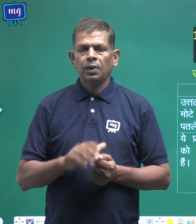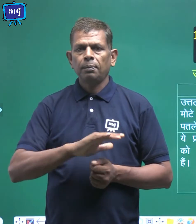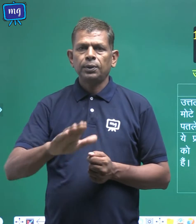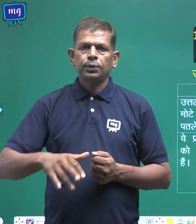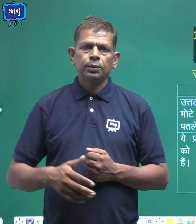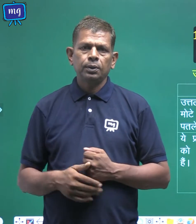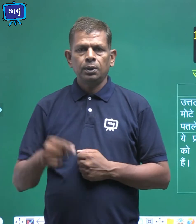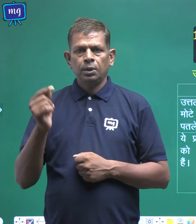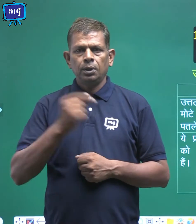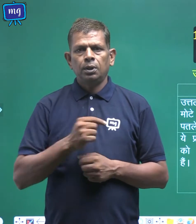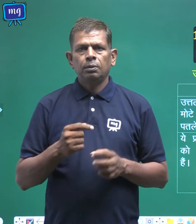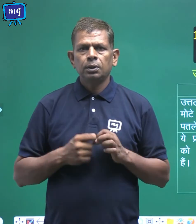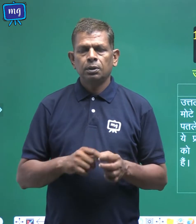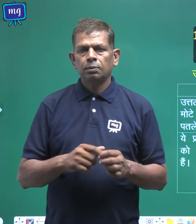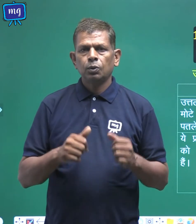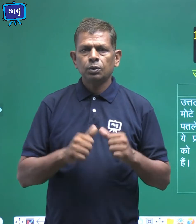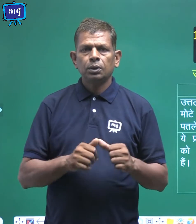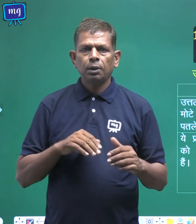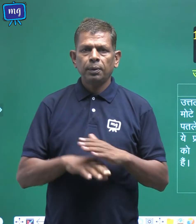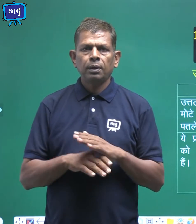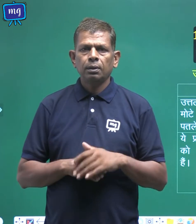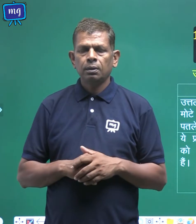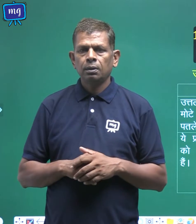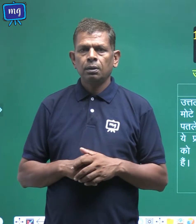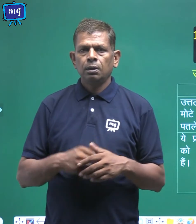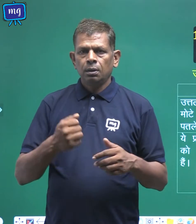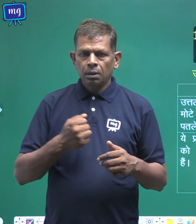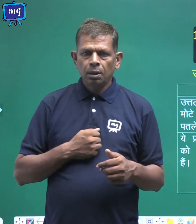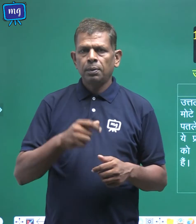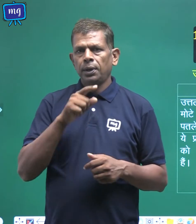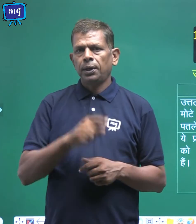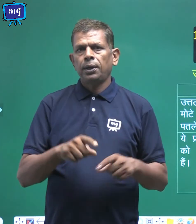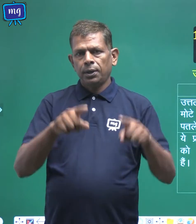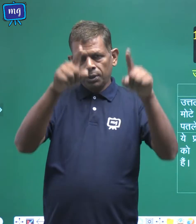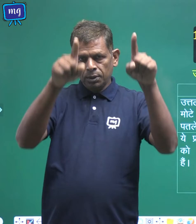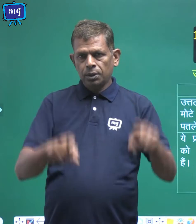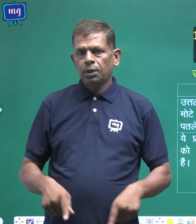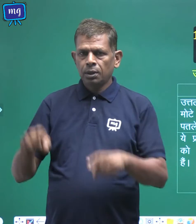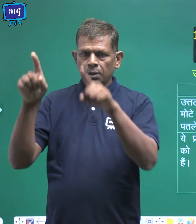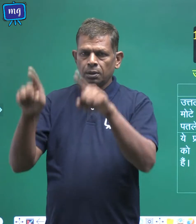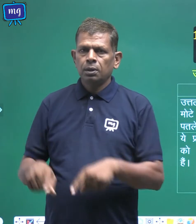बच्चों, इस प्रश्न के उत्तर में हमें एक सारणी बना लेनी है।